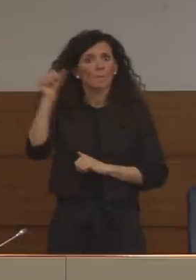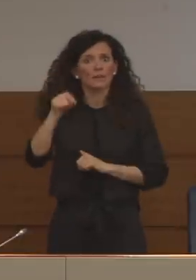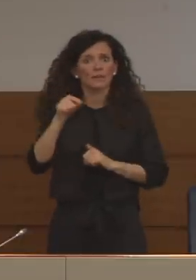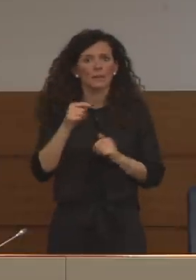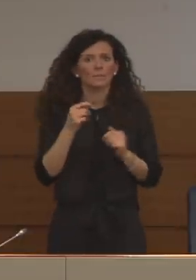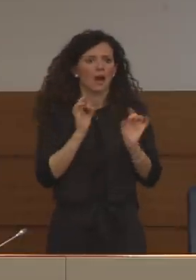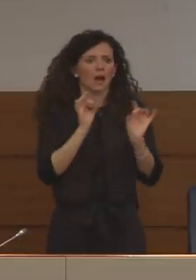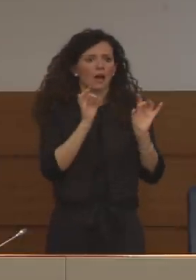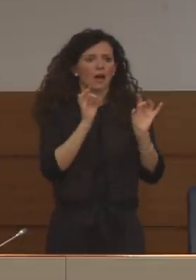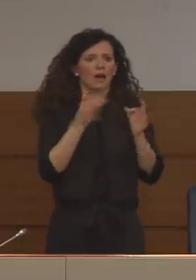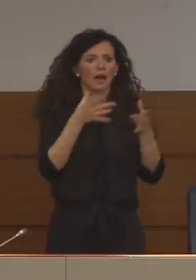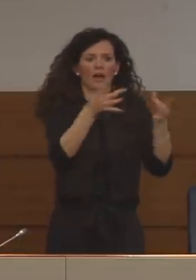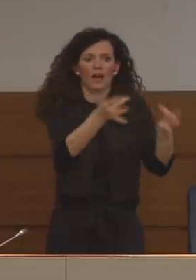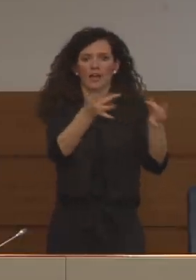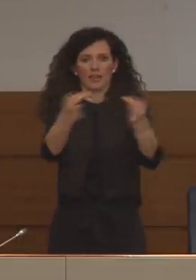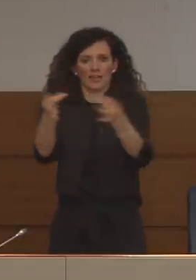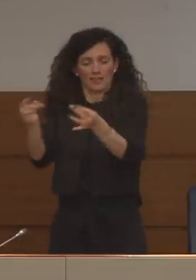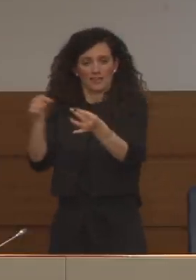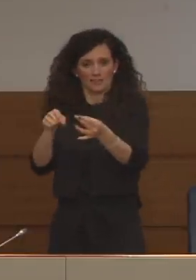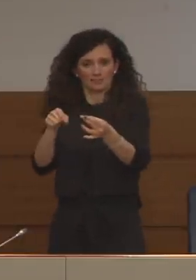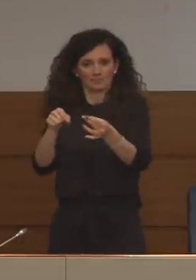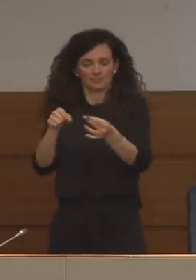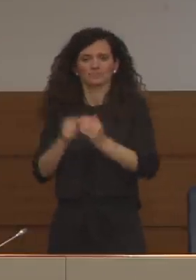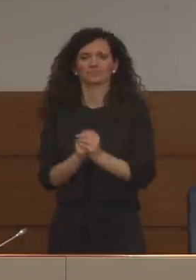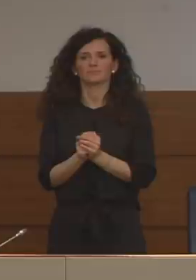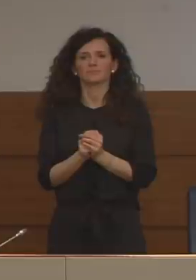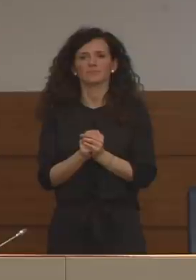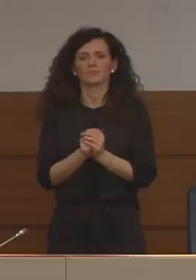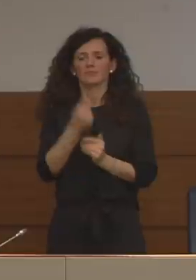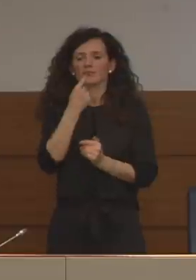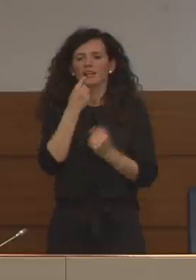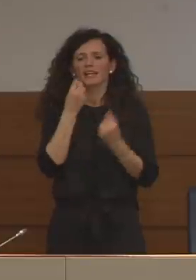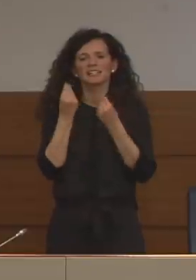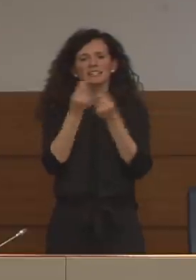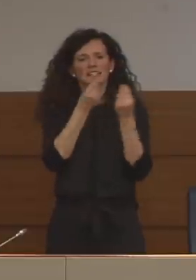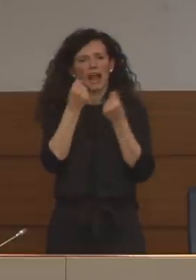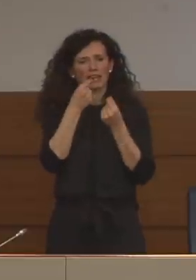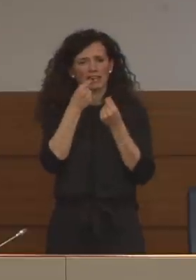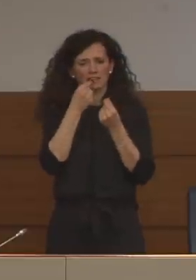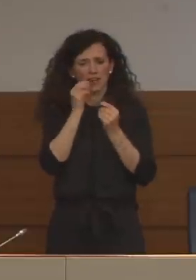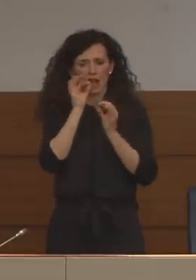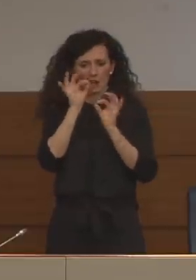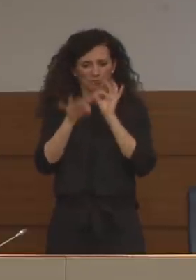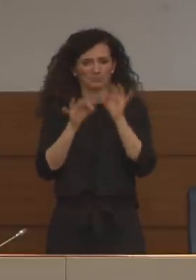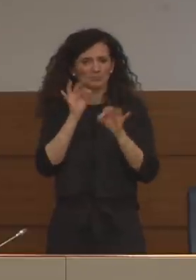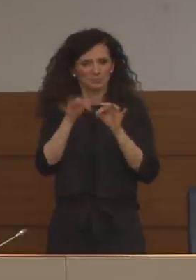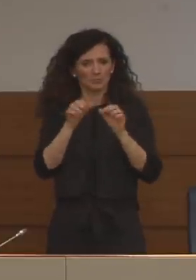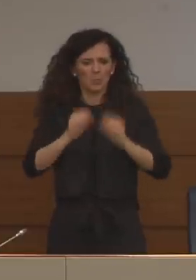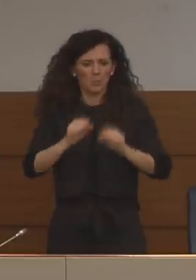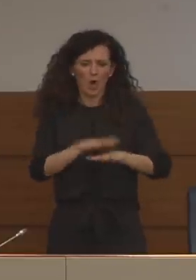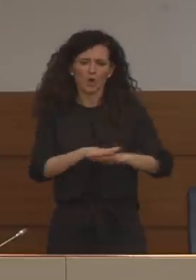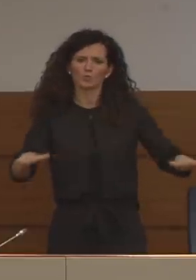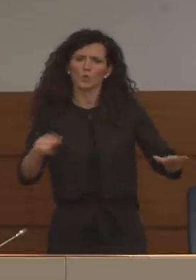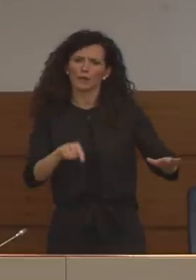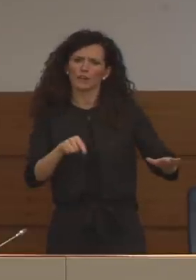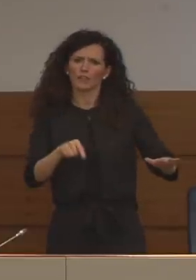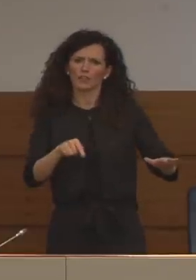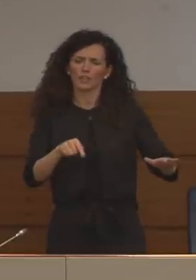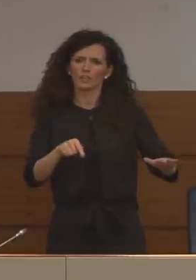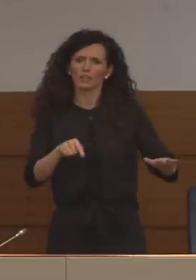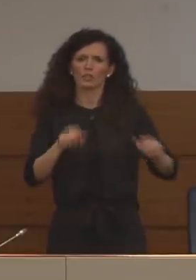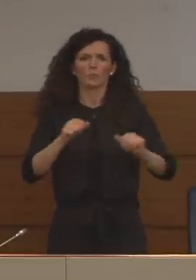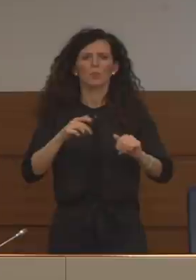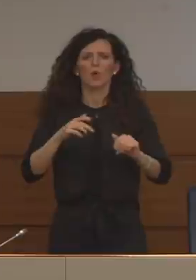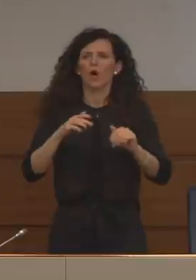virale che poi le goccioline di saliva accadendo su alcune superfici dei nostri